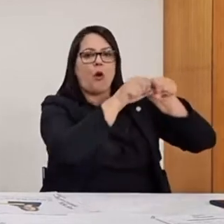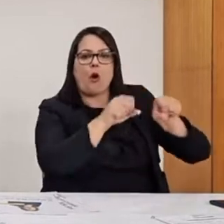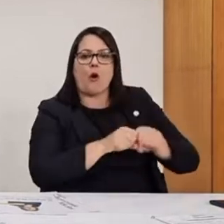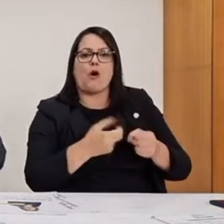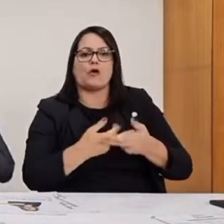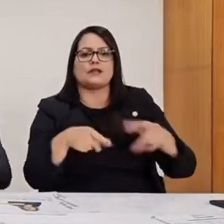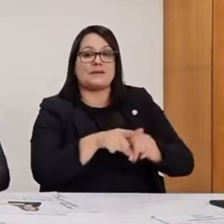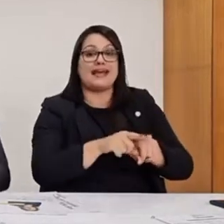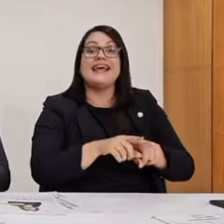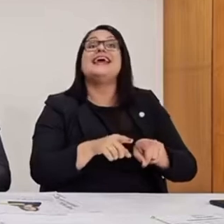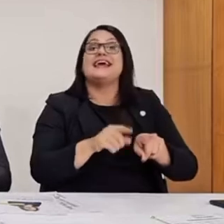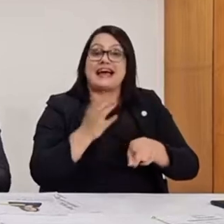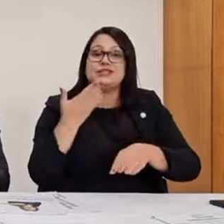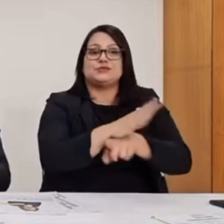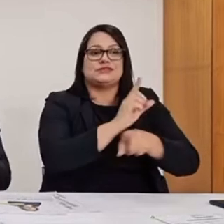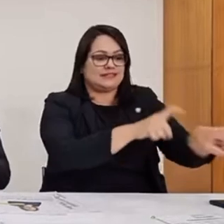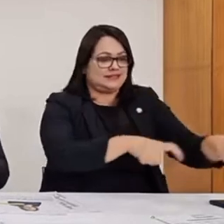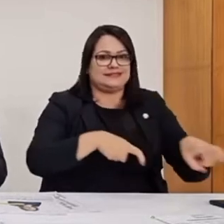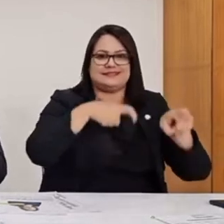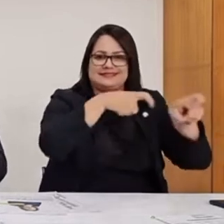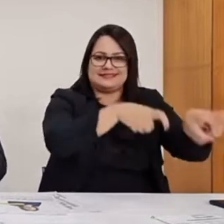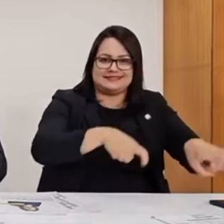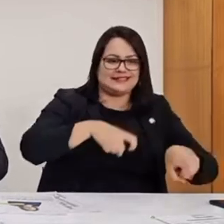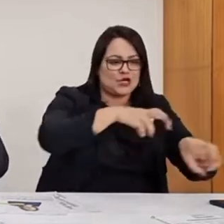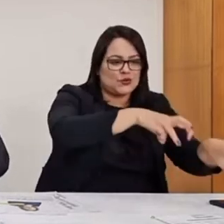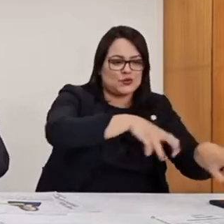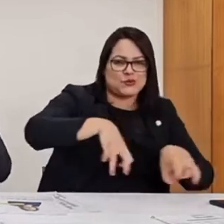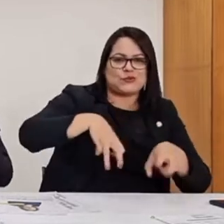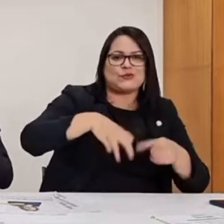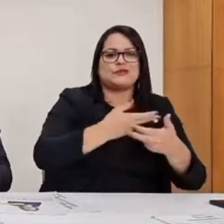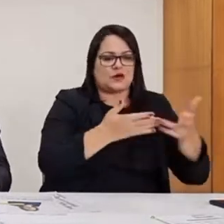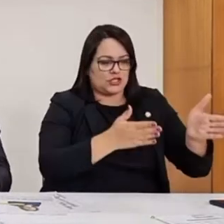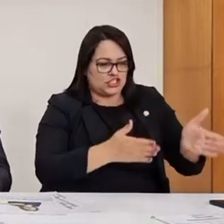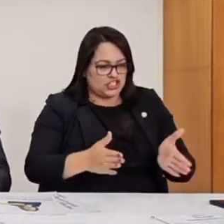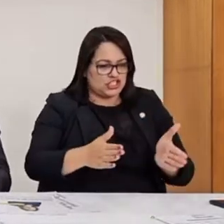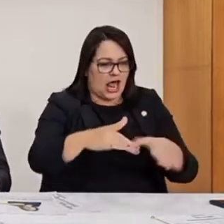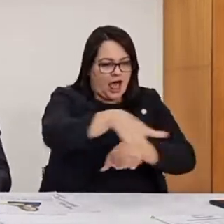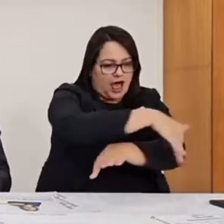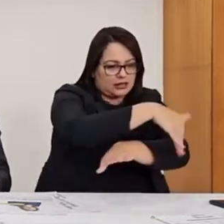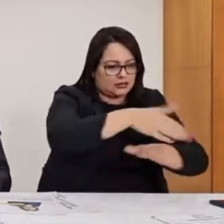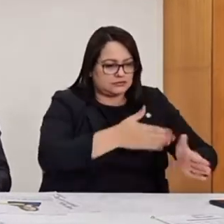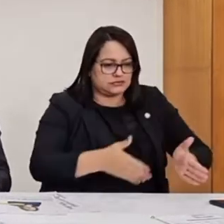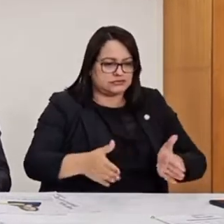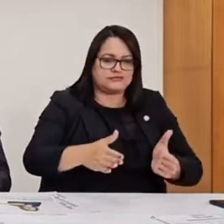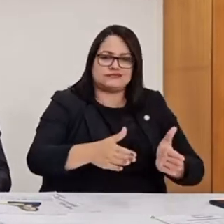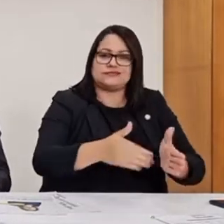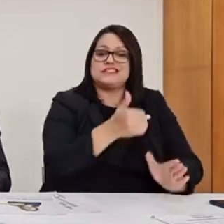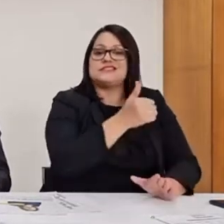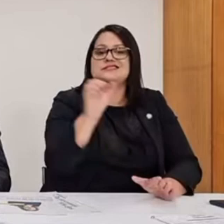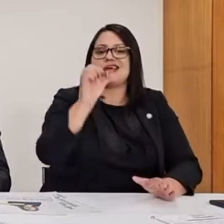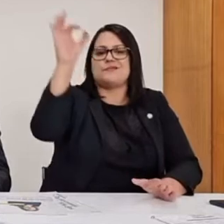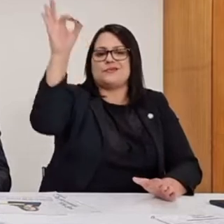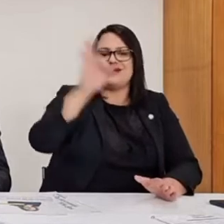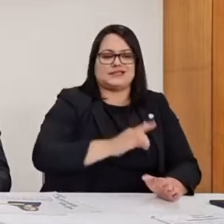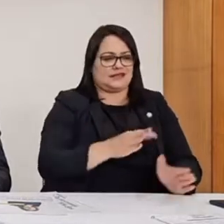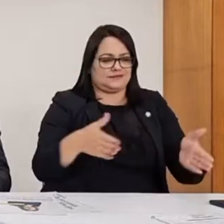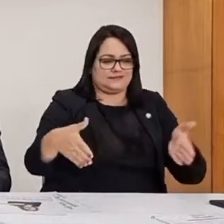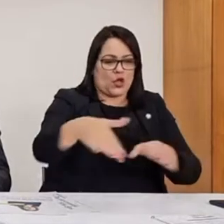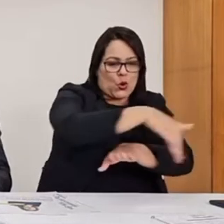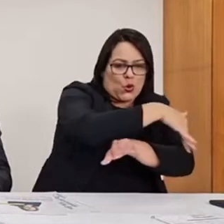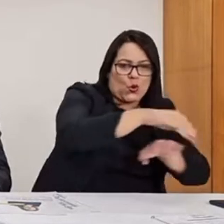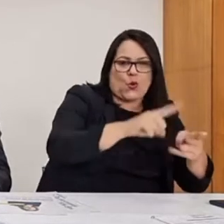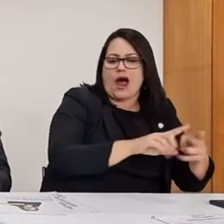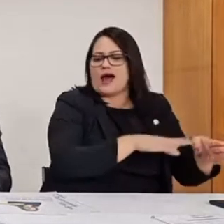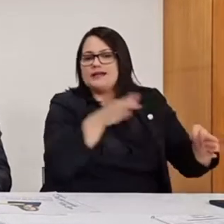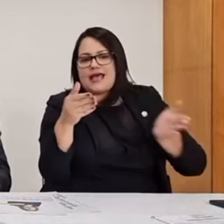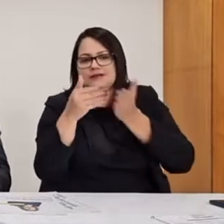o agronegócio. Então, o escoamento da produção que vai pela estrada, ele vai estar 100% conectado até o porto, até o aeroporto. Por isso, a gente